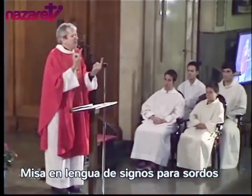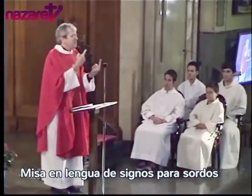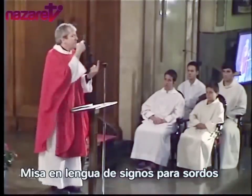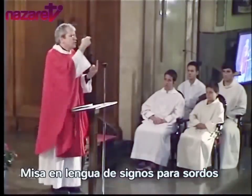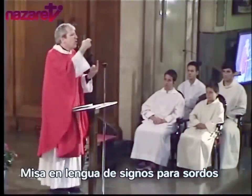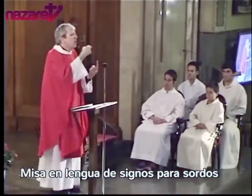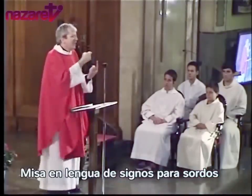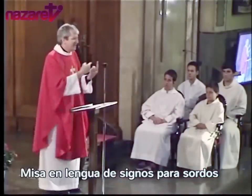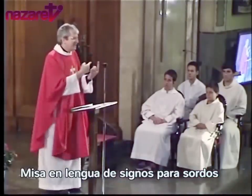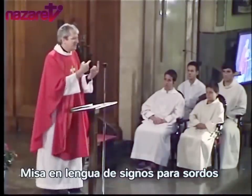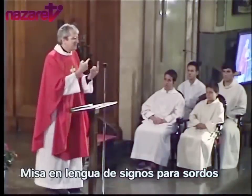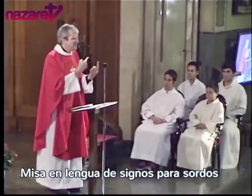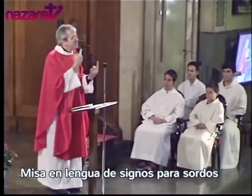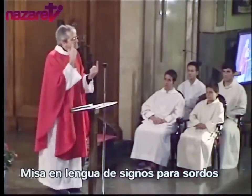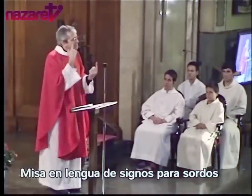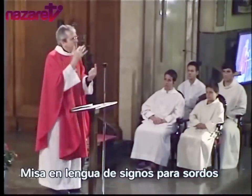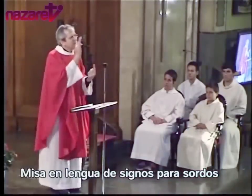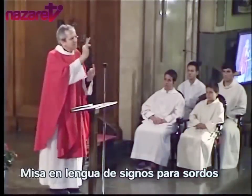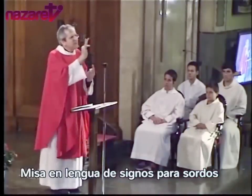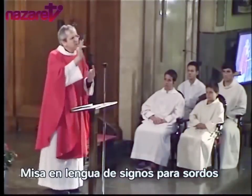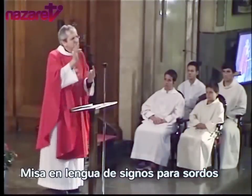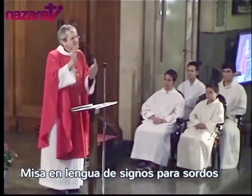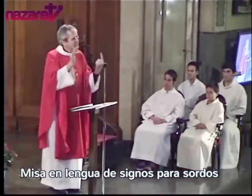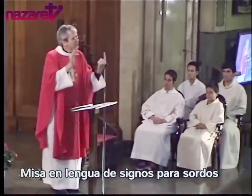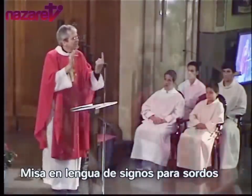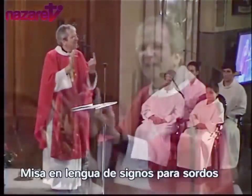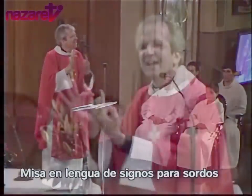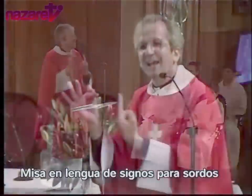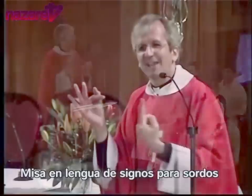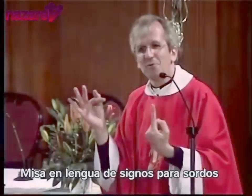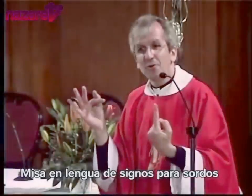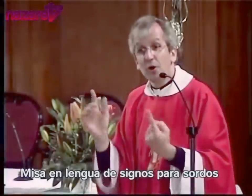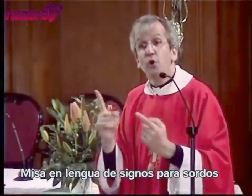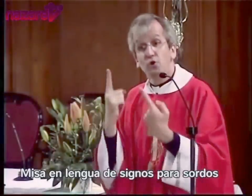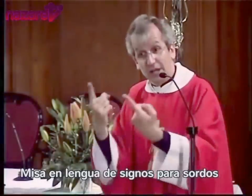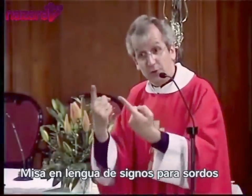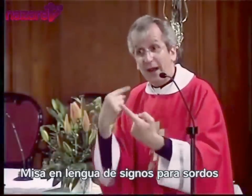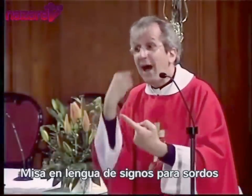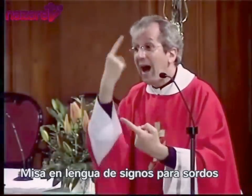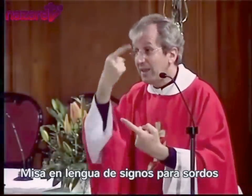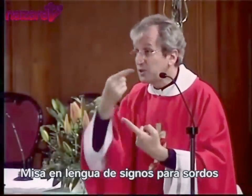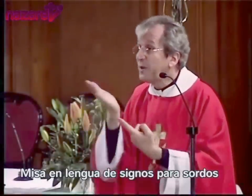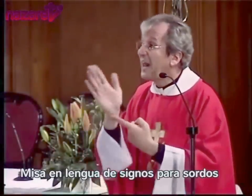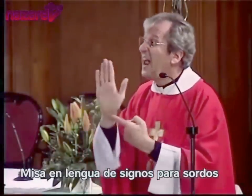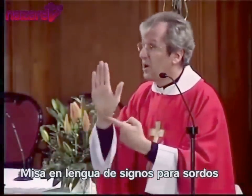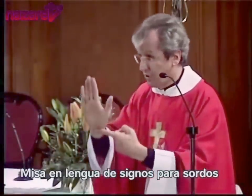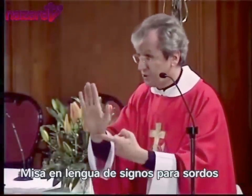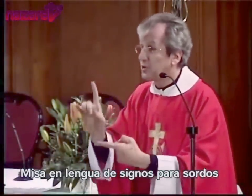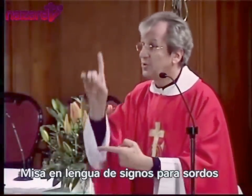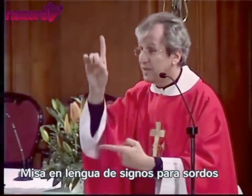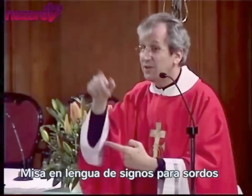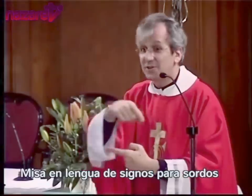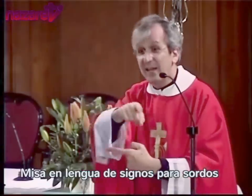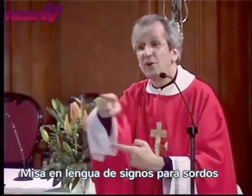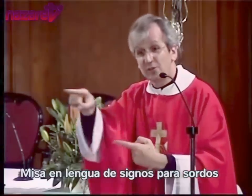porque a veces vemos lo negativo. Saber ver también lo positivo que hay en cada uno nos ayudará a descubrir el